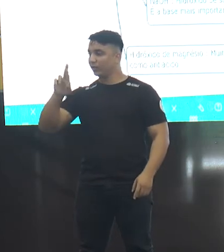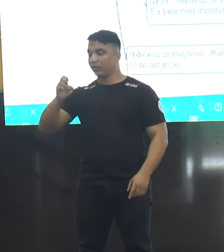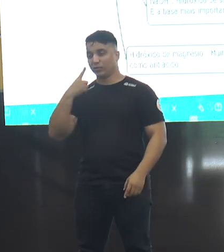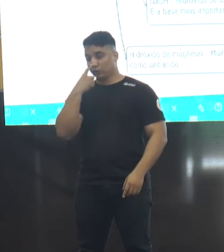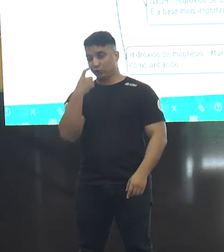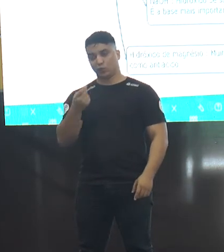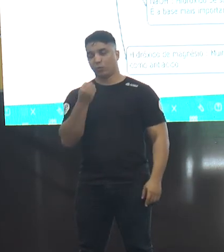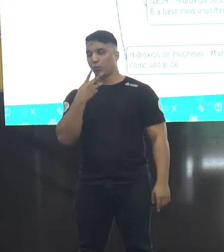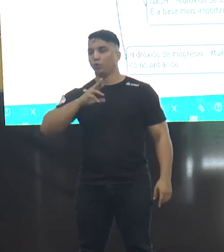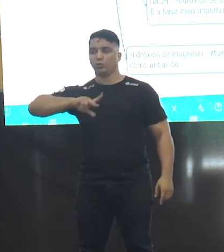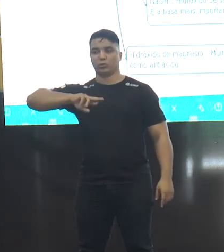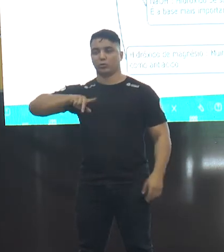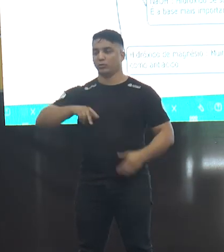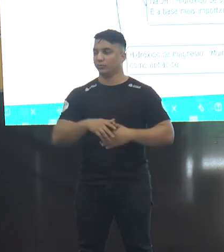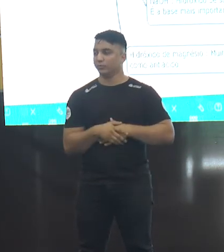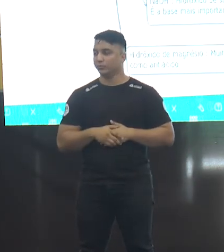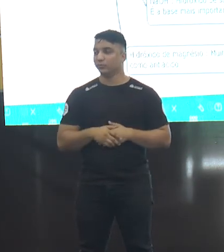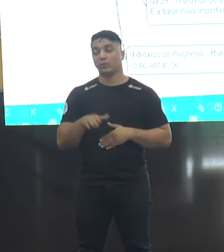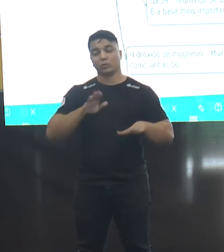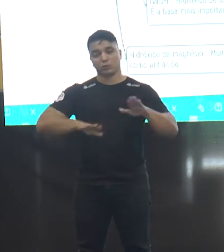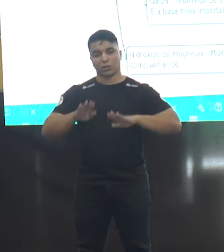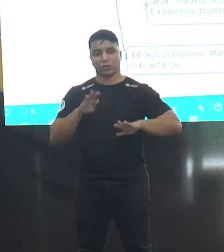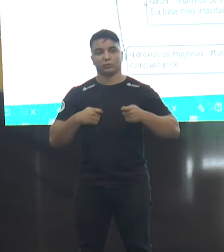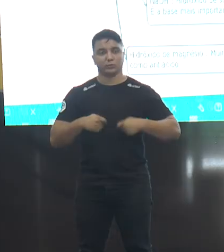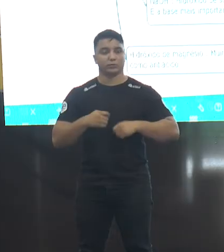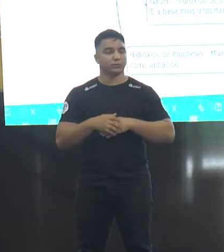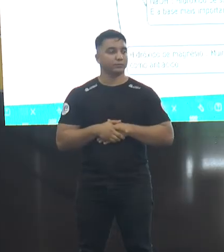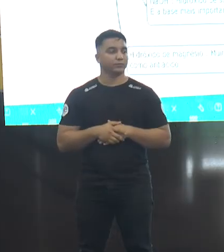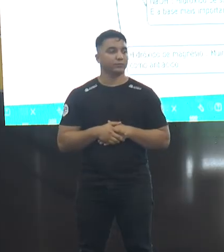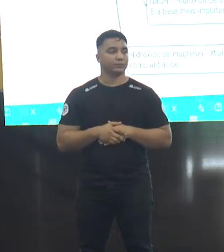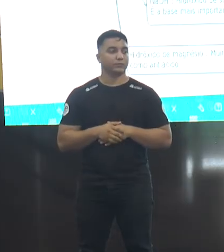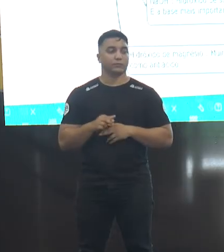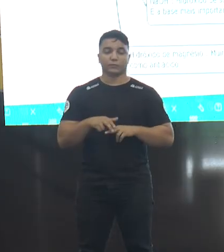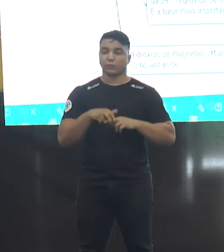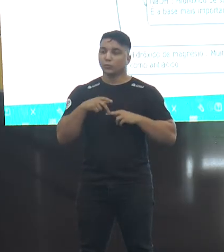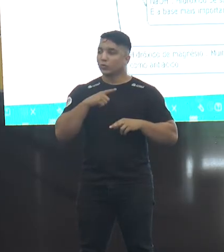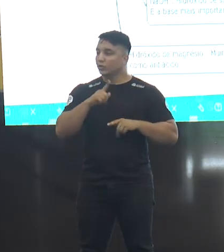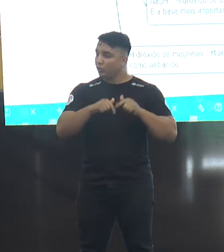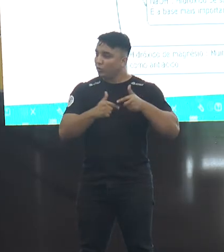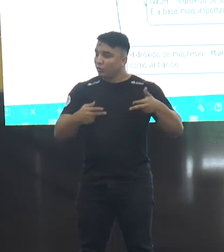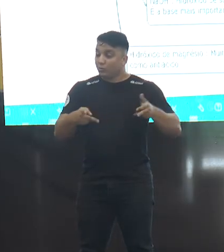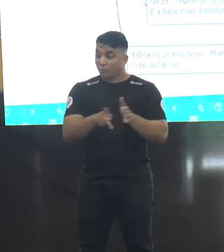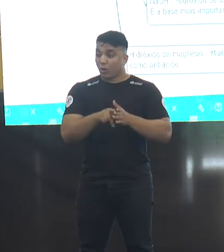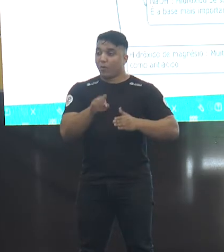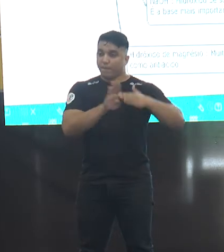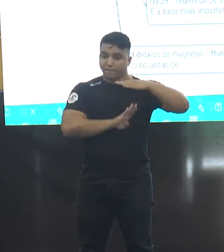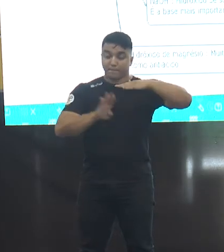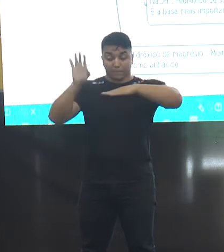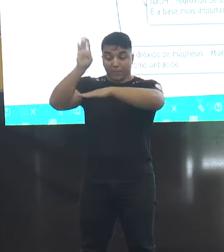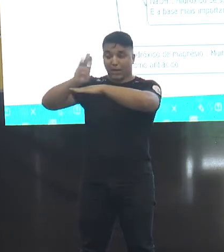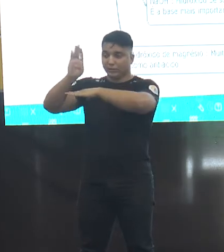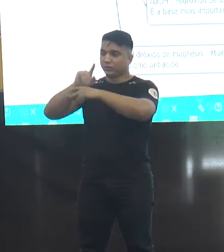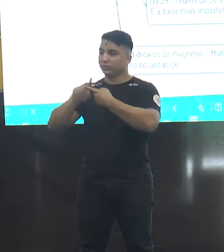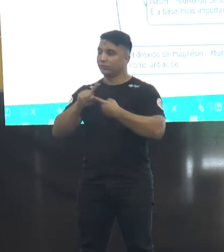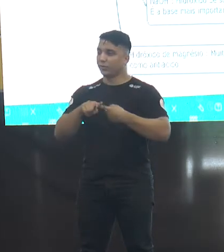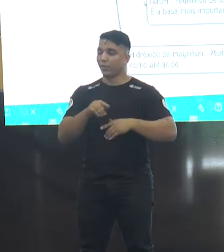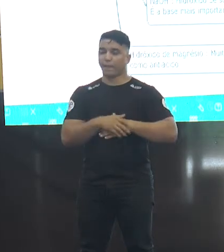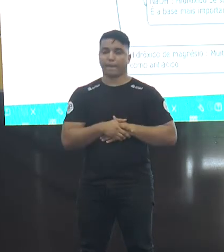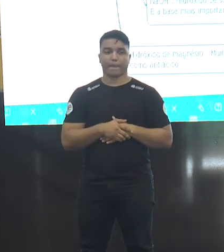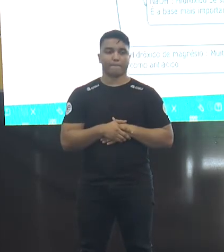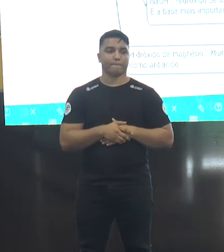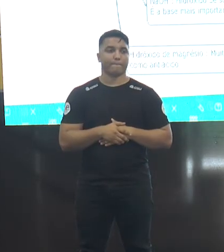agradável. Certo? Cuidado com isso. Então tem substâncias básicas também.